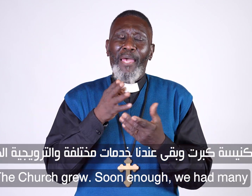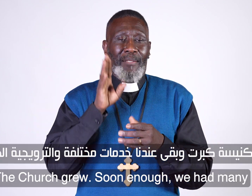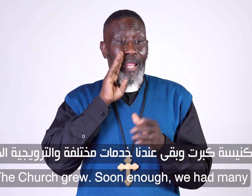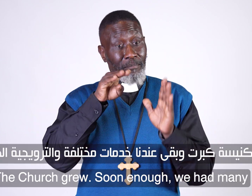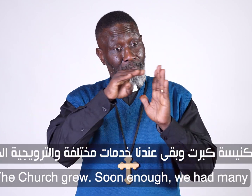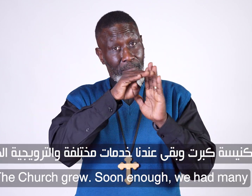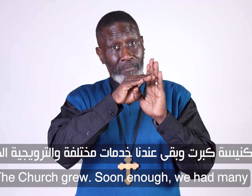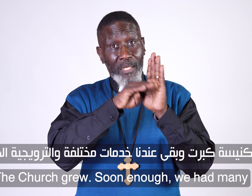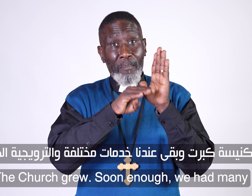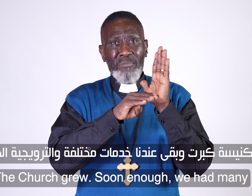ترجمة